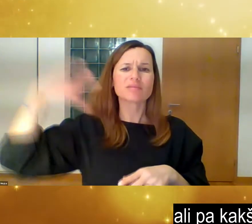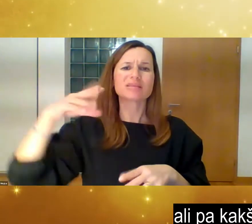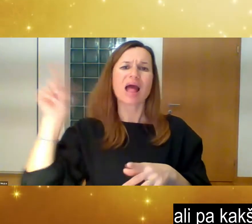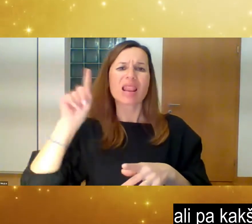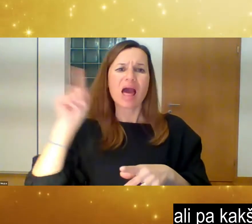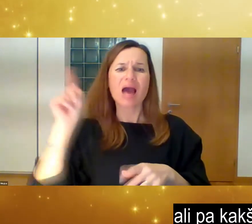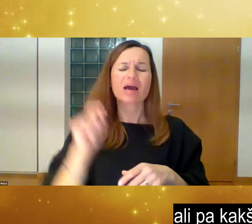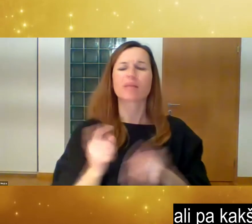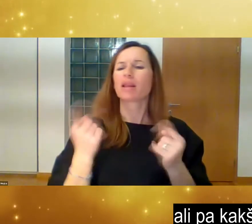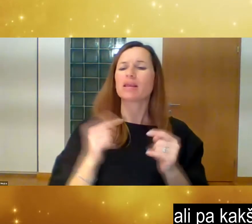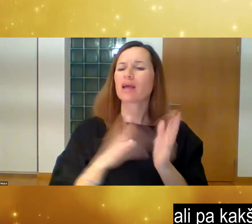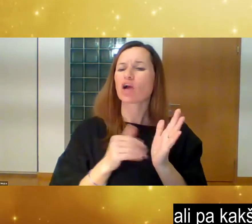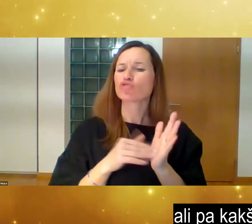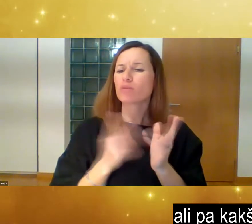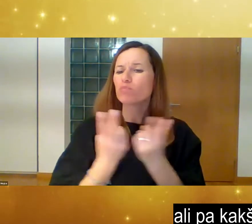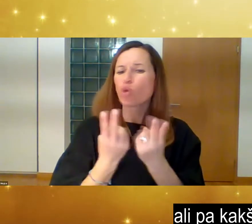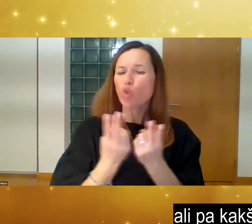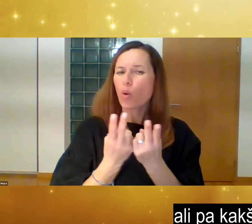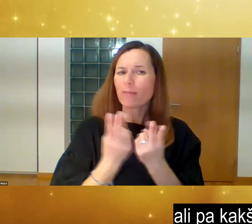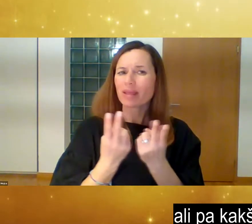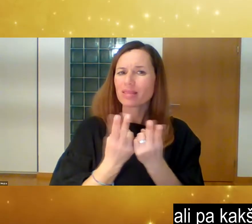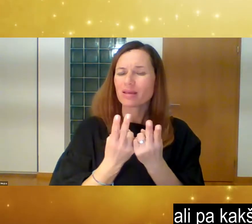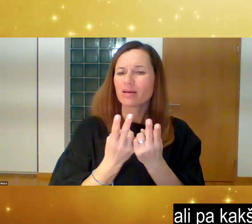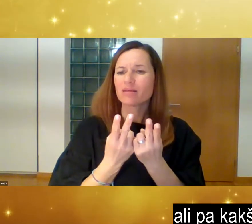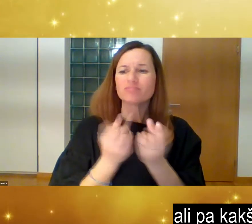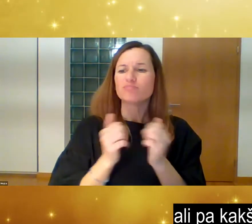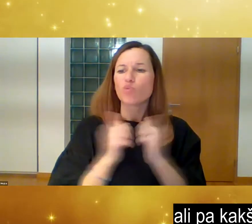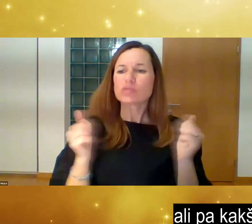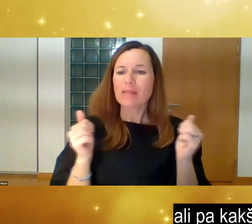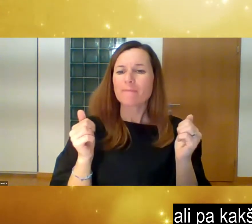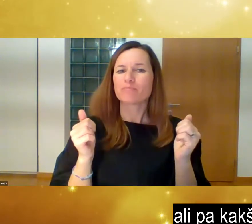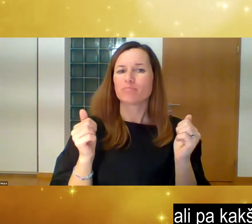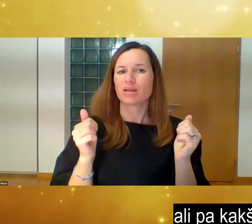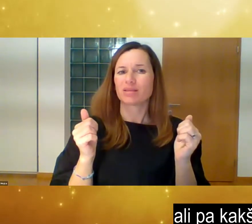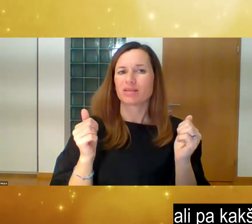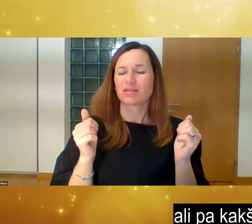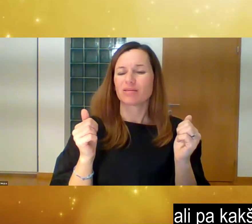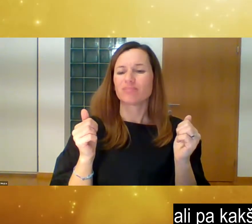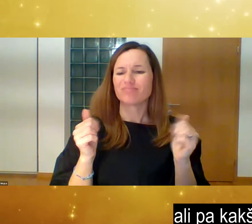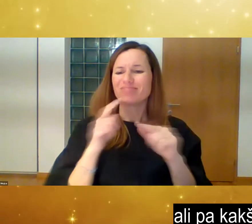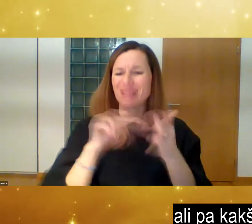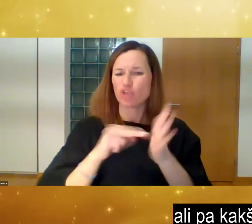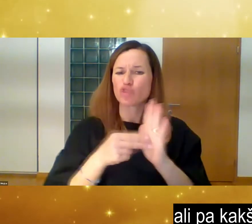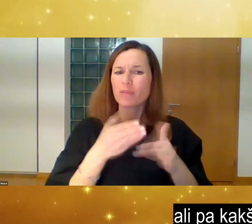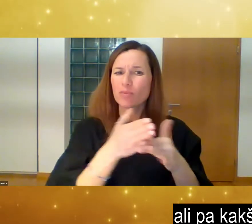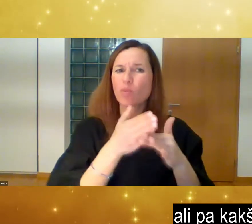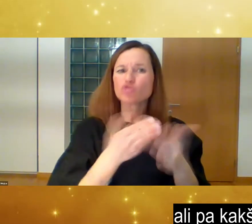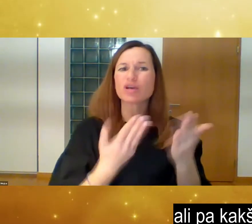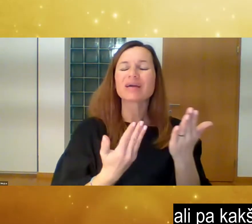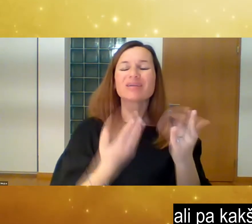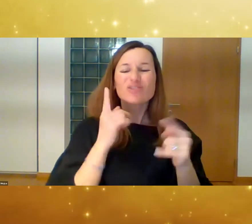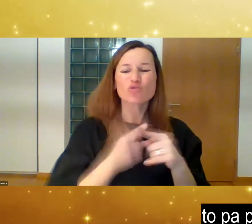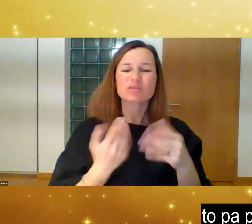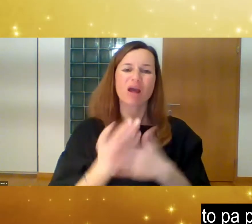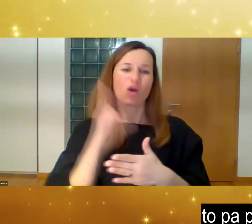kakšen podoben, bolj bom rekla, poseben, ravno za populacijo